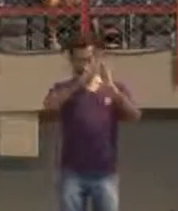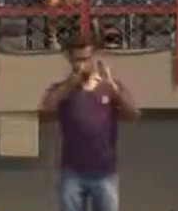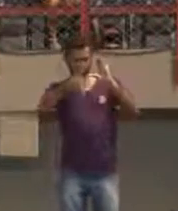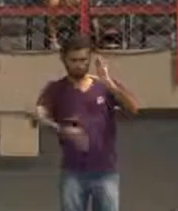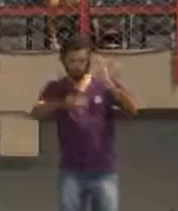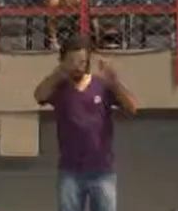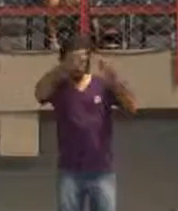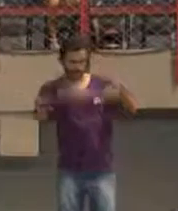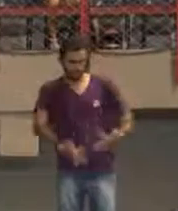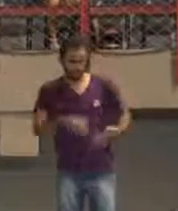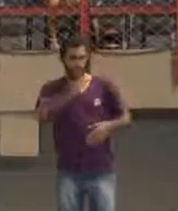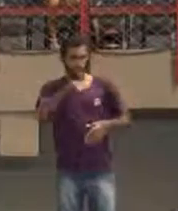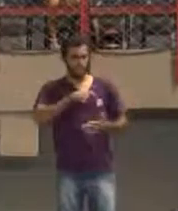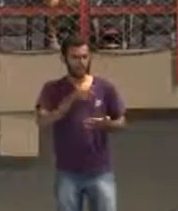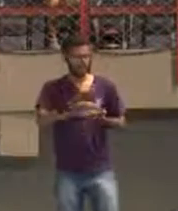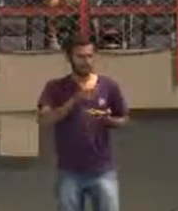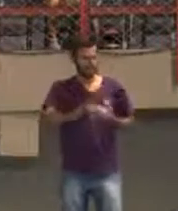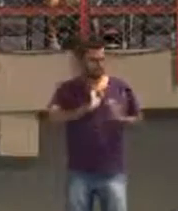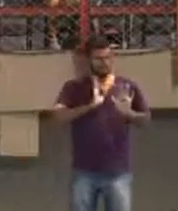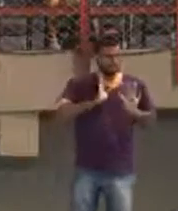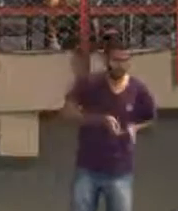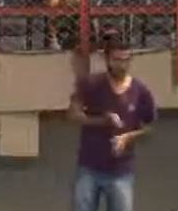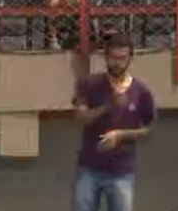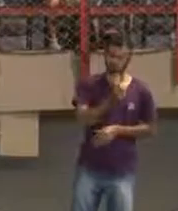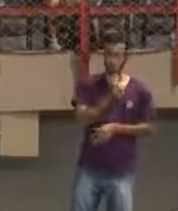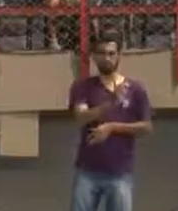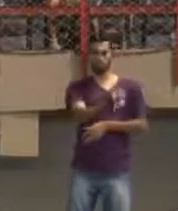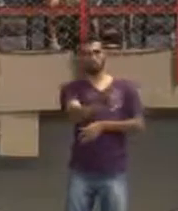está determinado. É uma redação